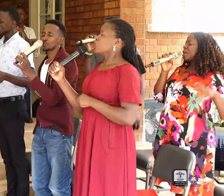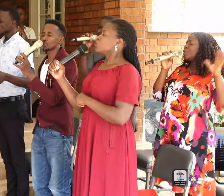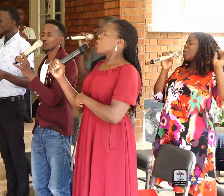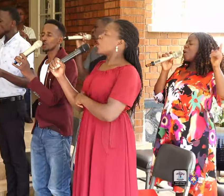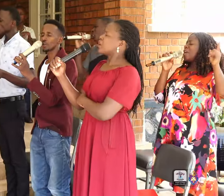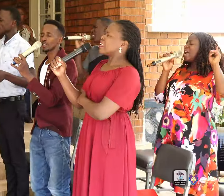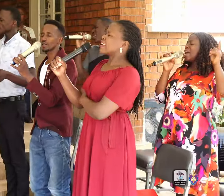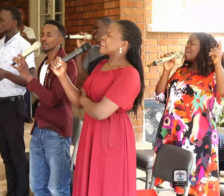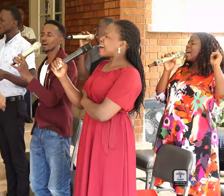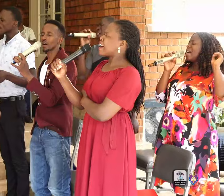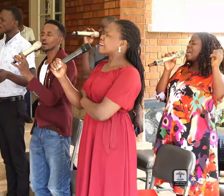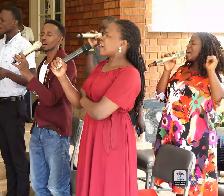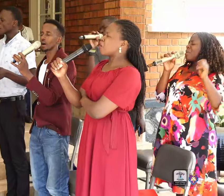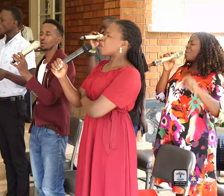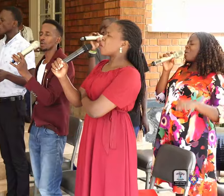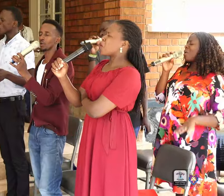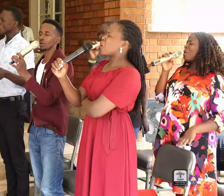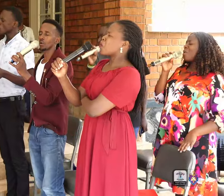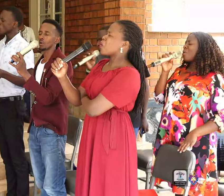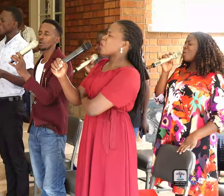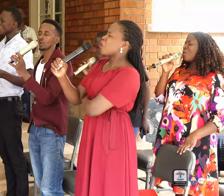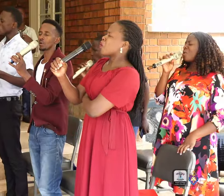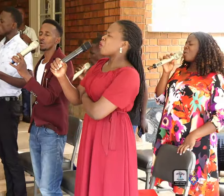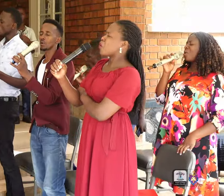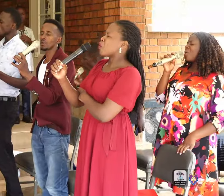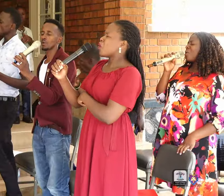Yesu tonde kanga wo